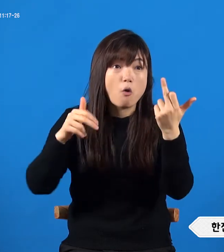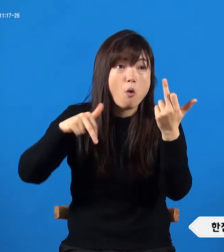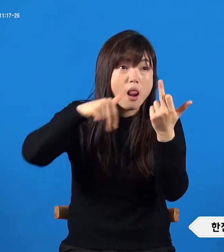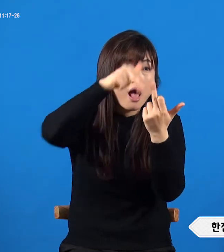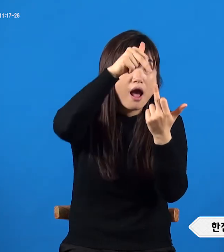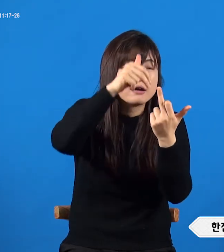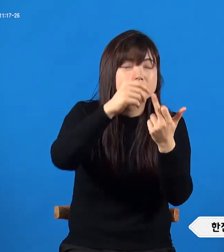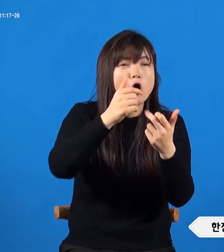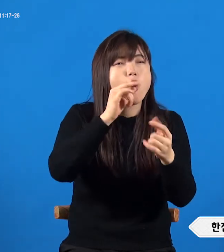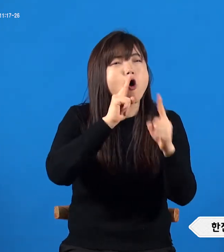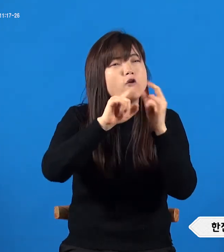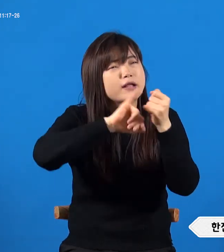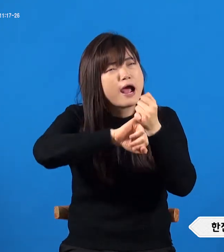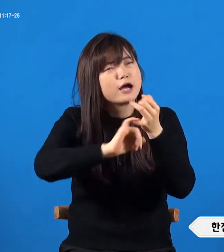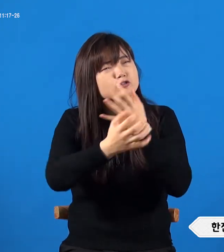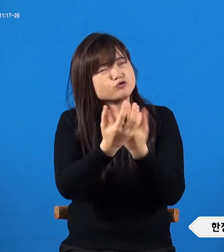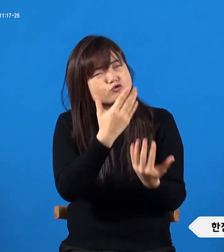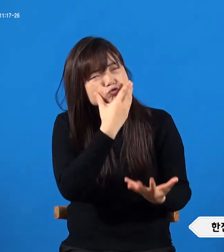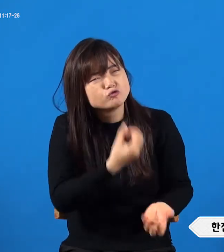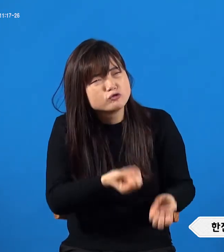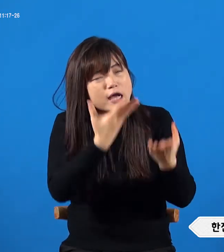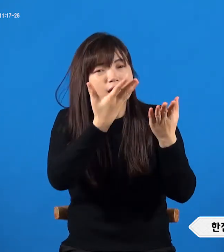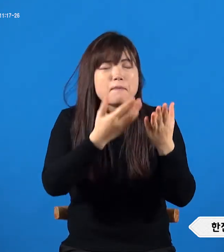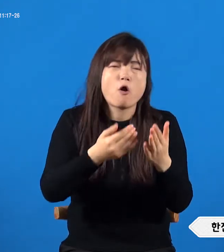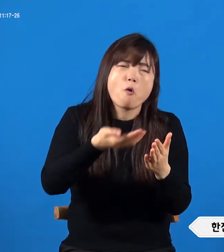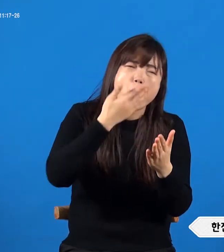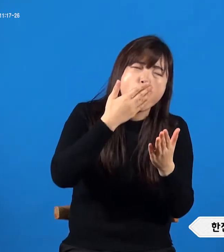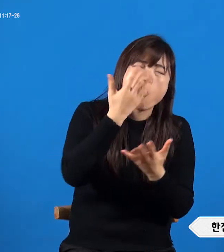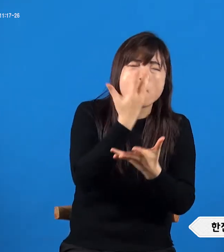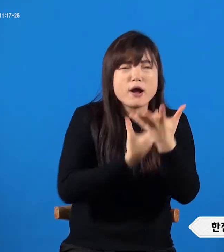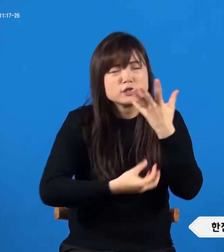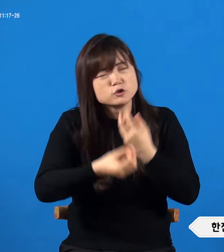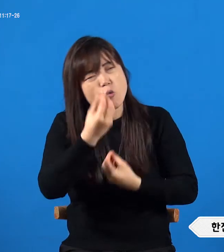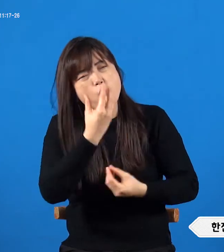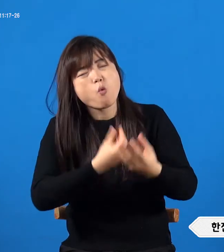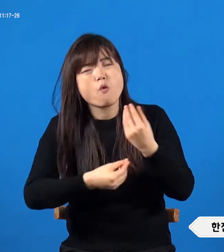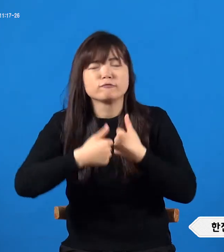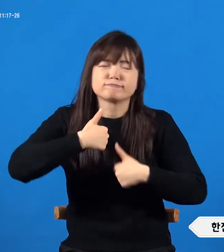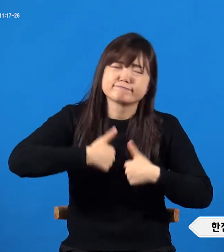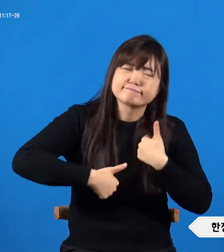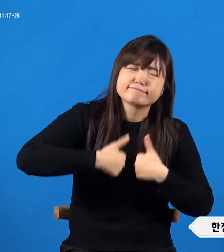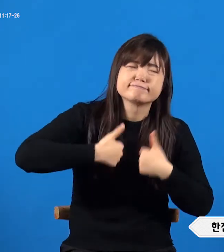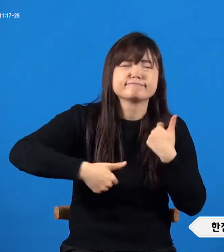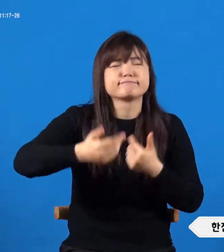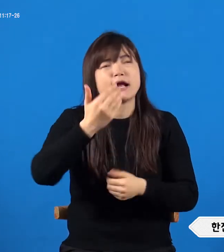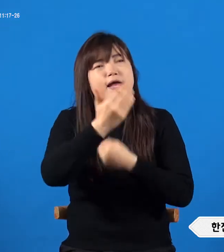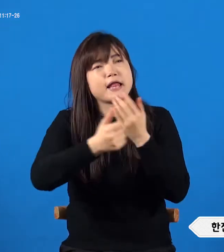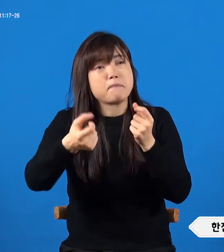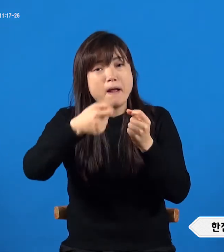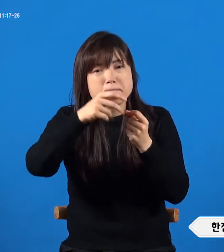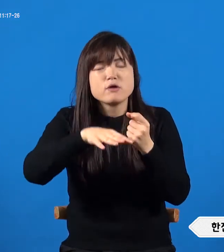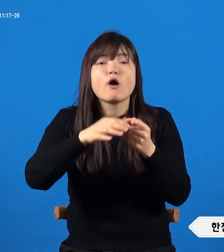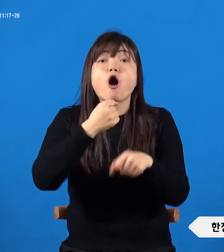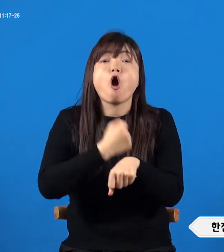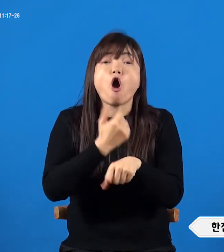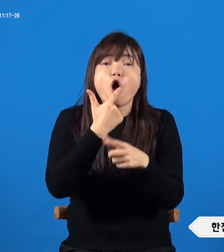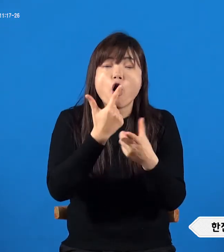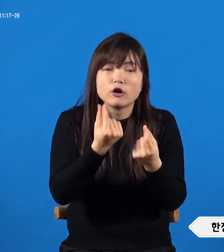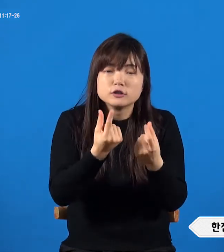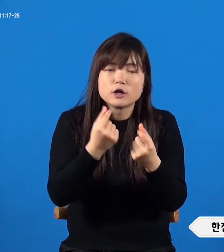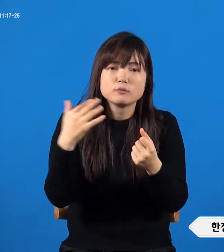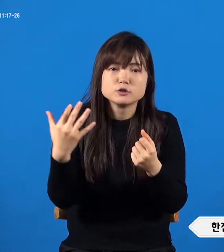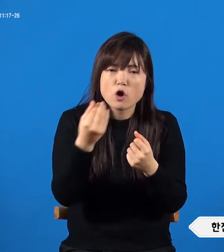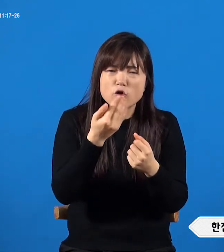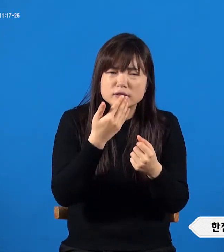언약 축하식을 하면서 하나님 앞에서 먹고 마시고 즐거운 잔치를 벌였듯이, 성찬식은